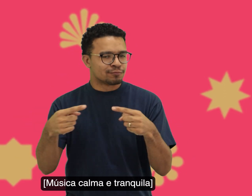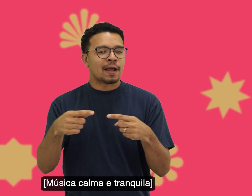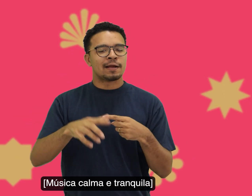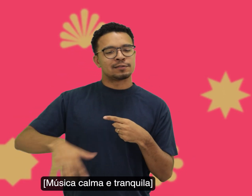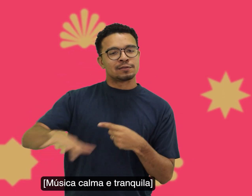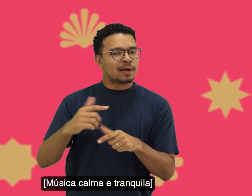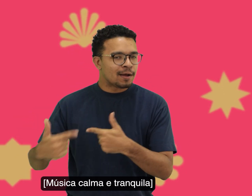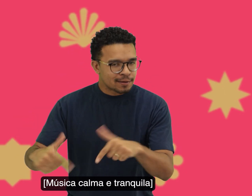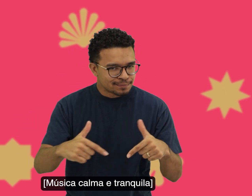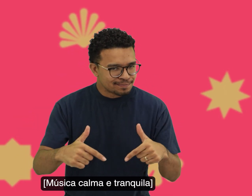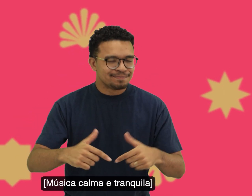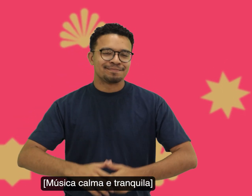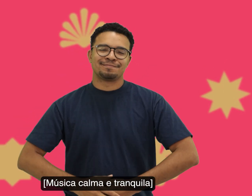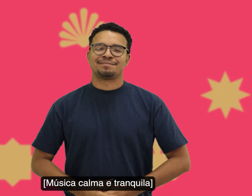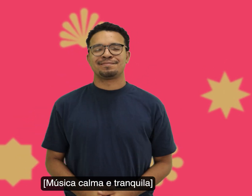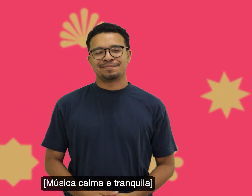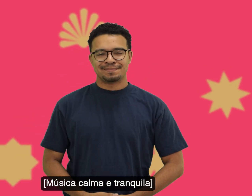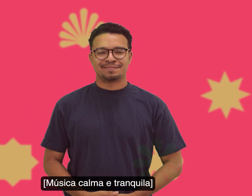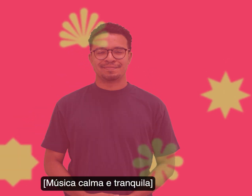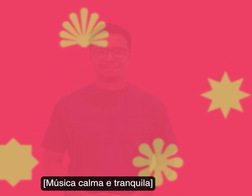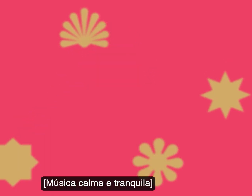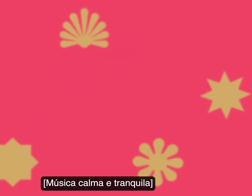desse tema.